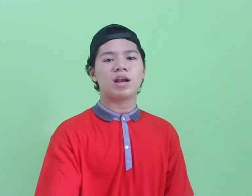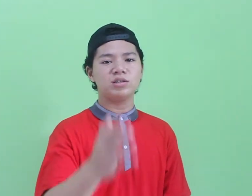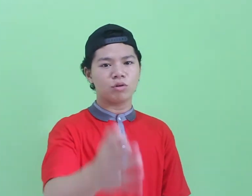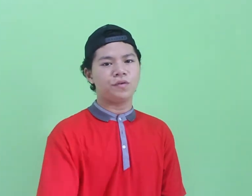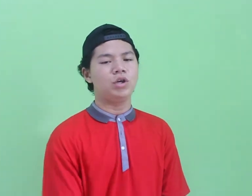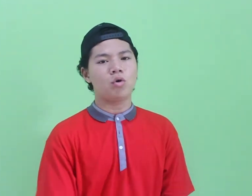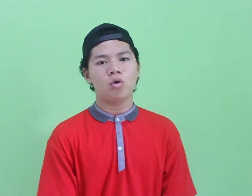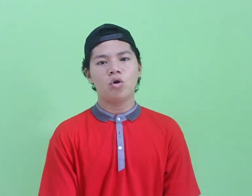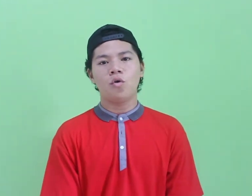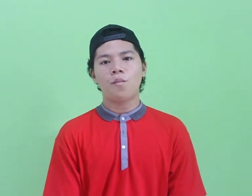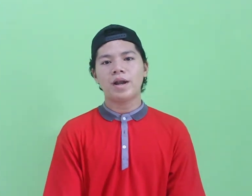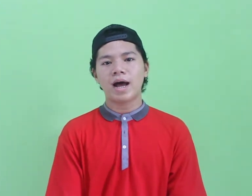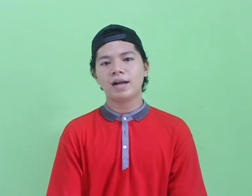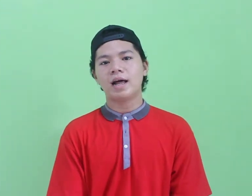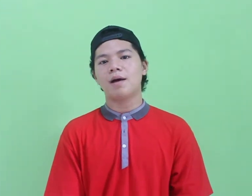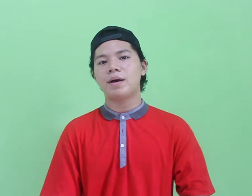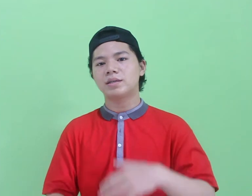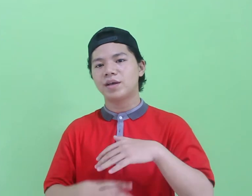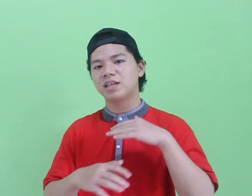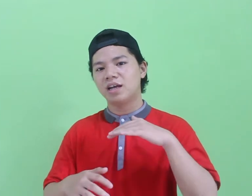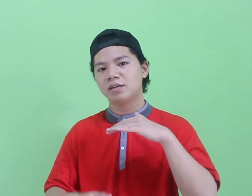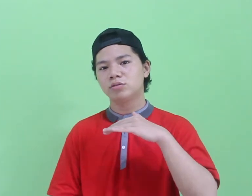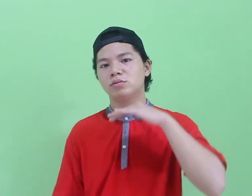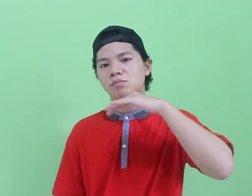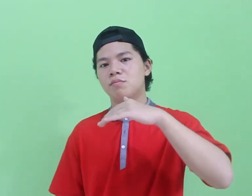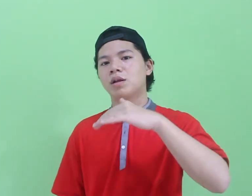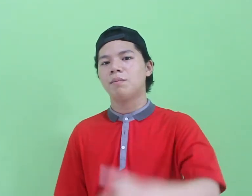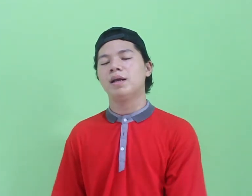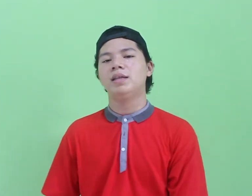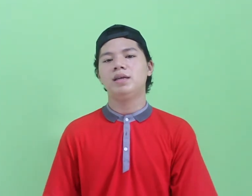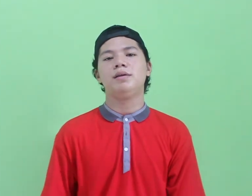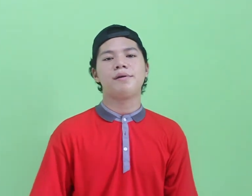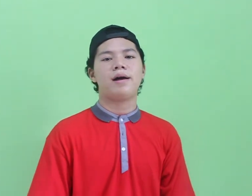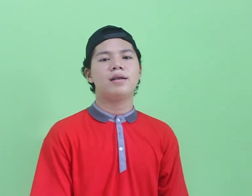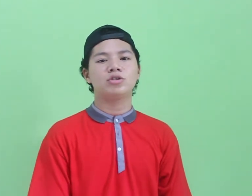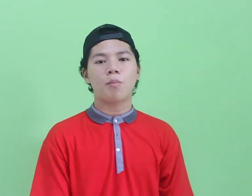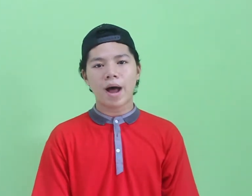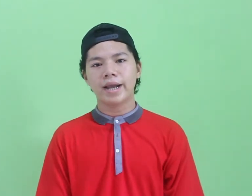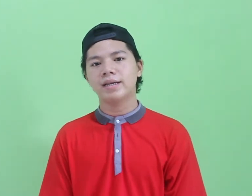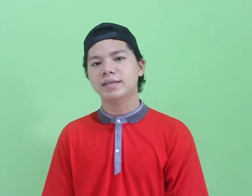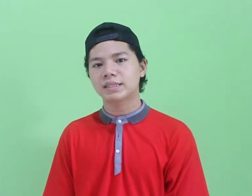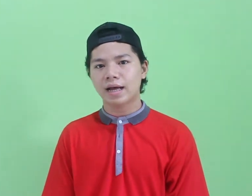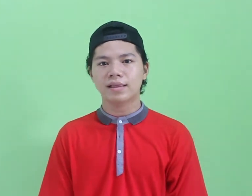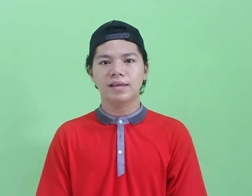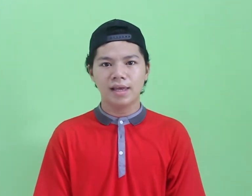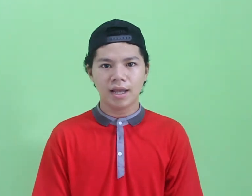rajin buat video. Padahal dalam masa-masa yang berkembang ini ada cobaan yang sangat gila